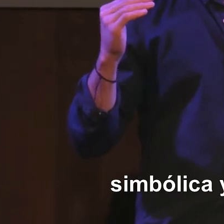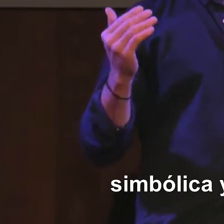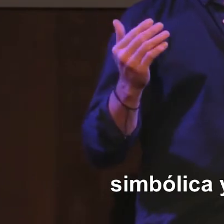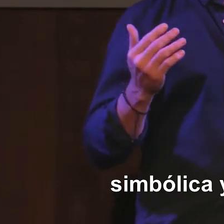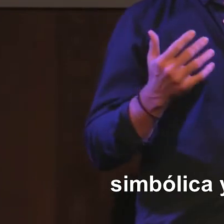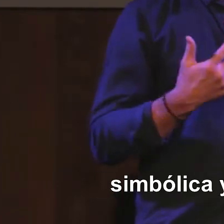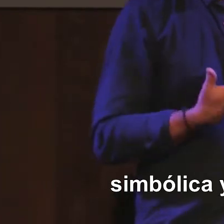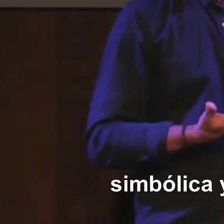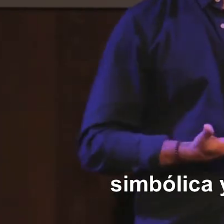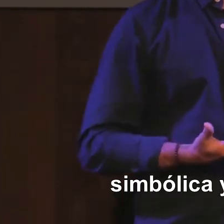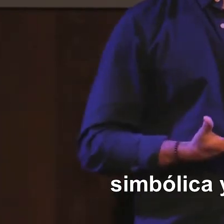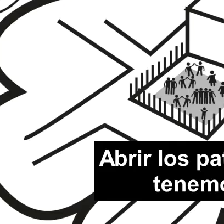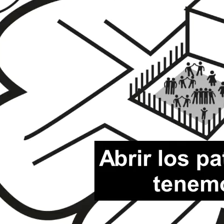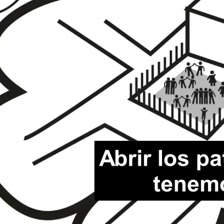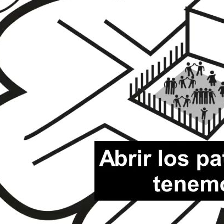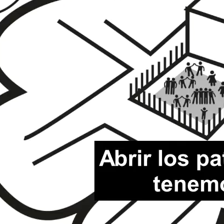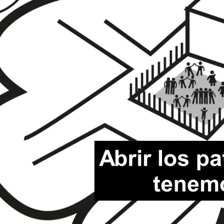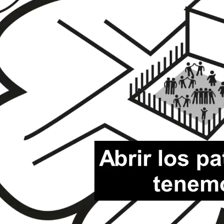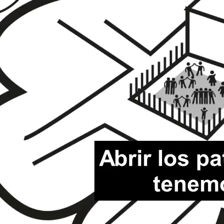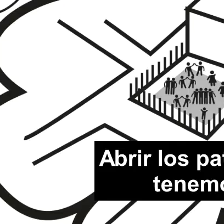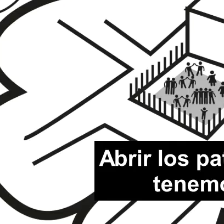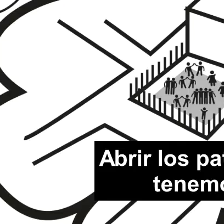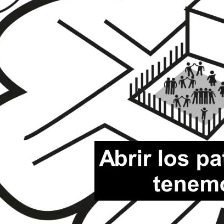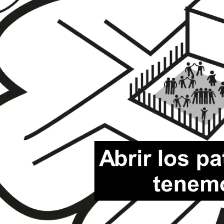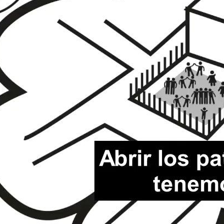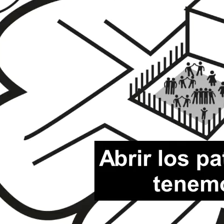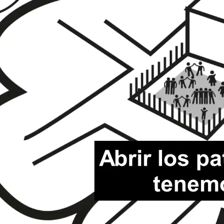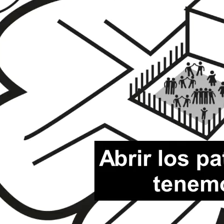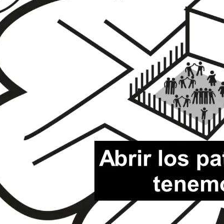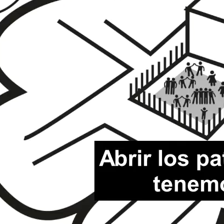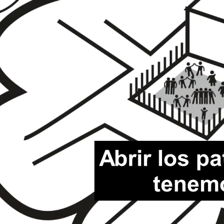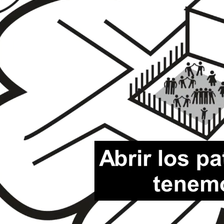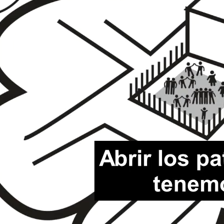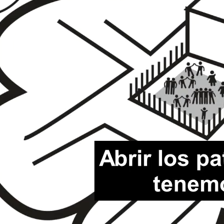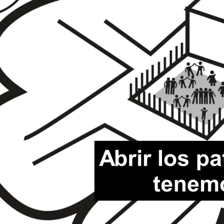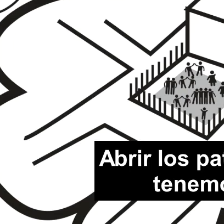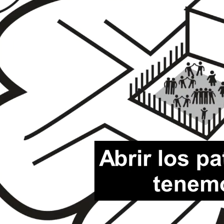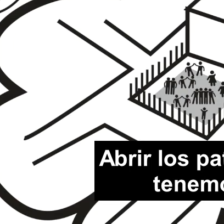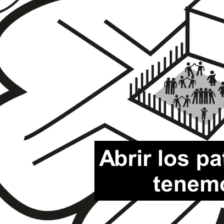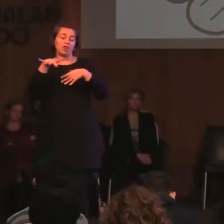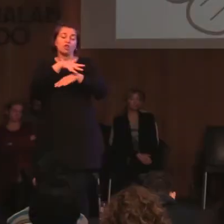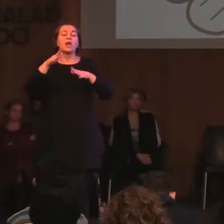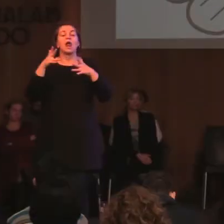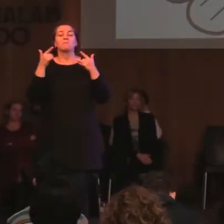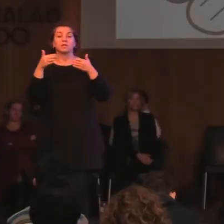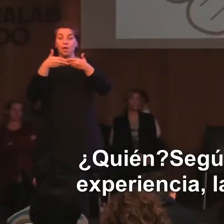simbólica y físicamente abrir los patios bueno ya tenemos dónde